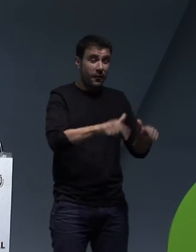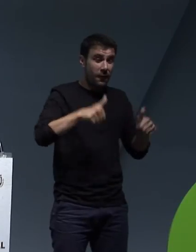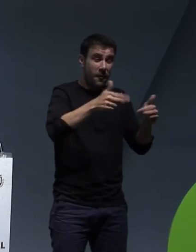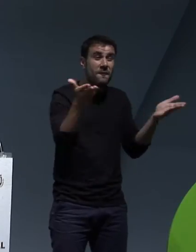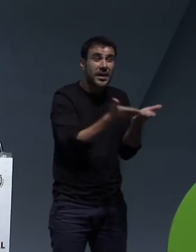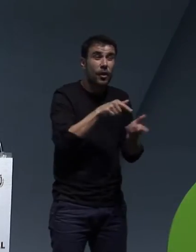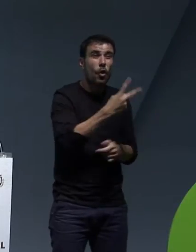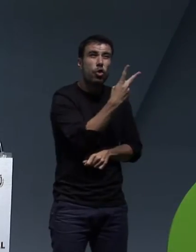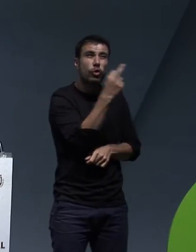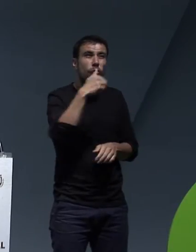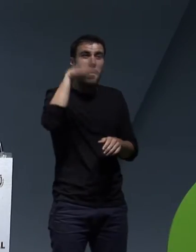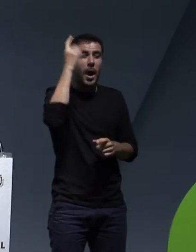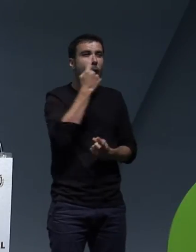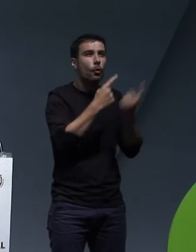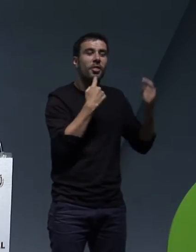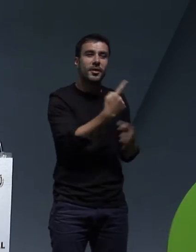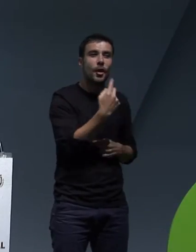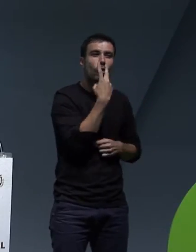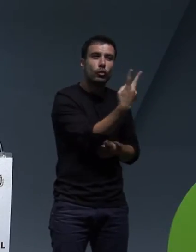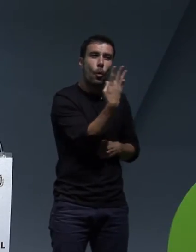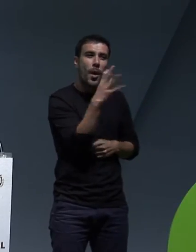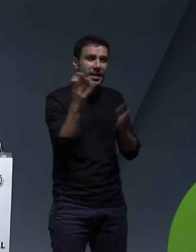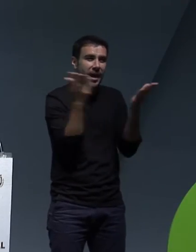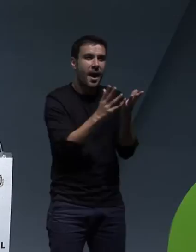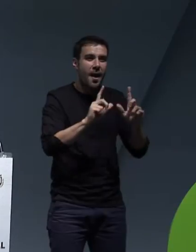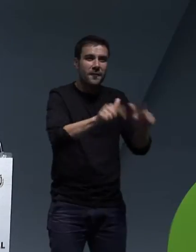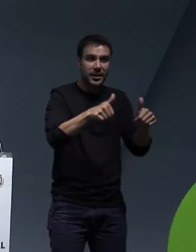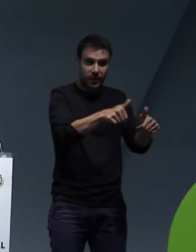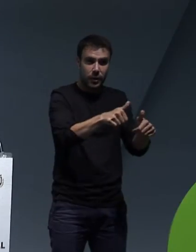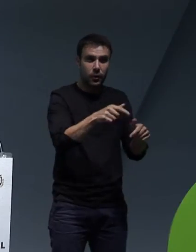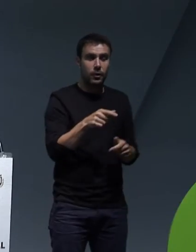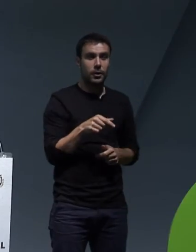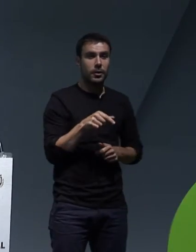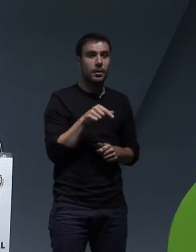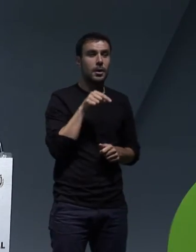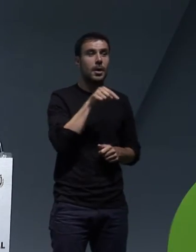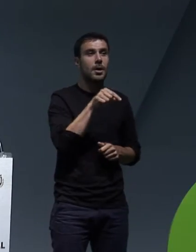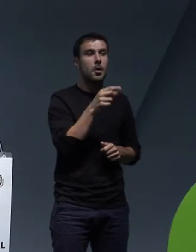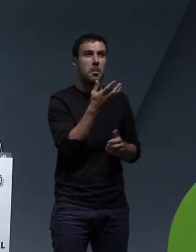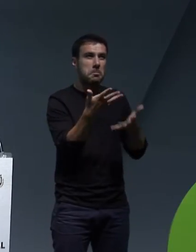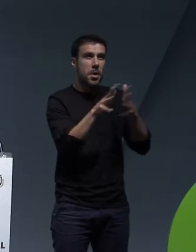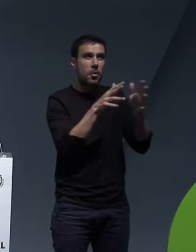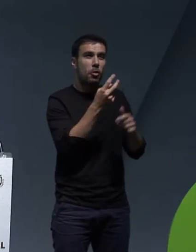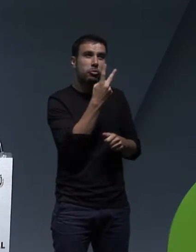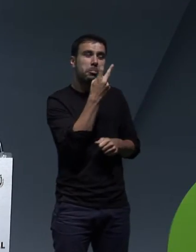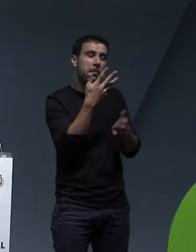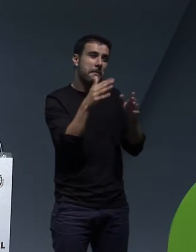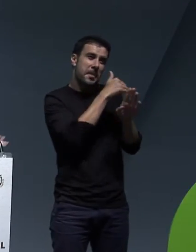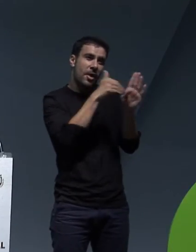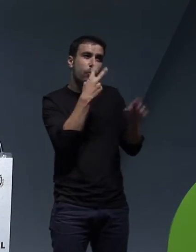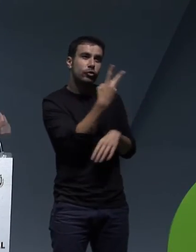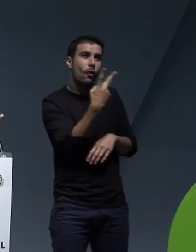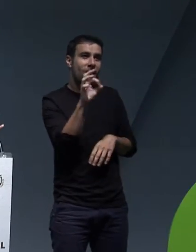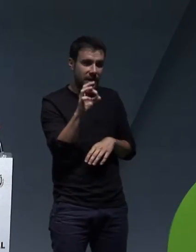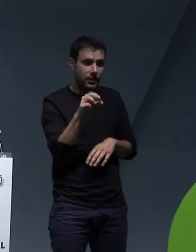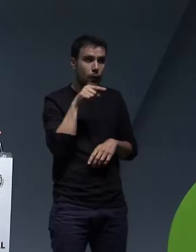lo cifraban en 240, un ingeniero que intervino ha mencionado el número de 220, que es una